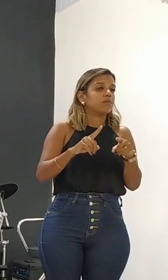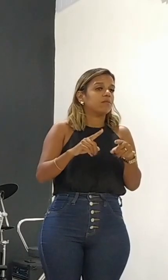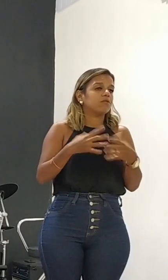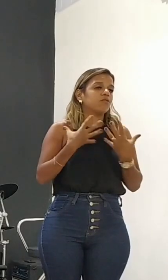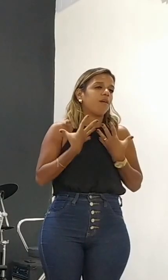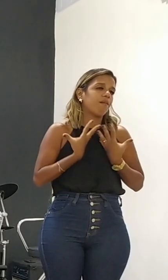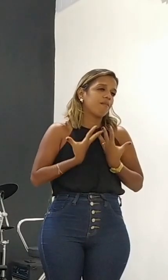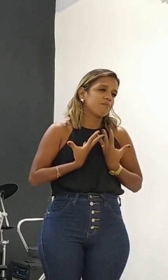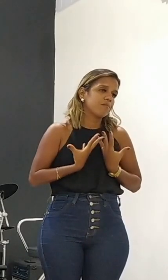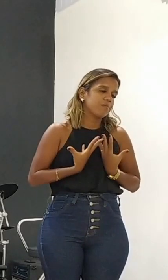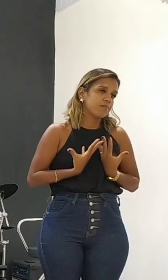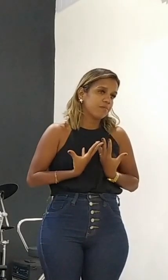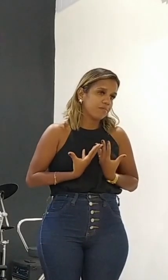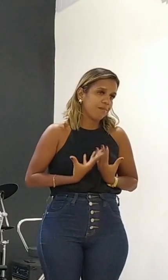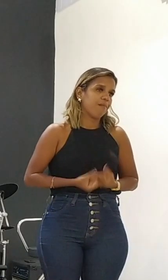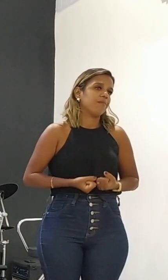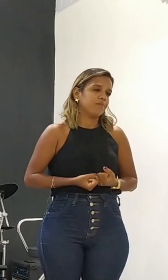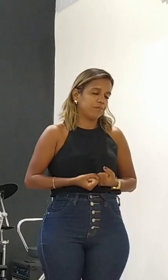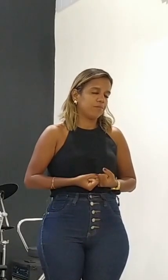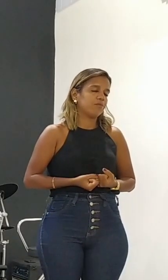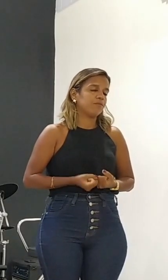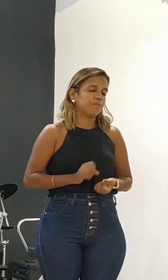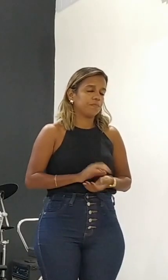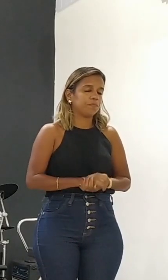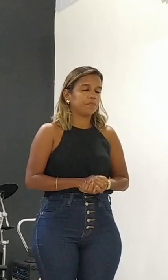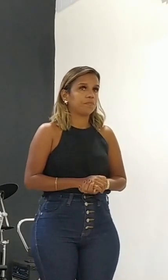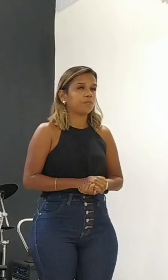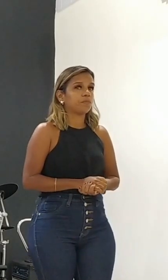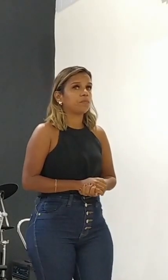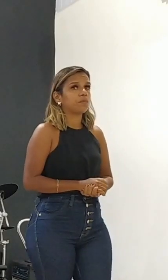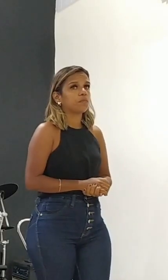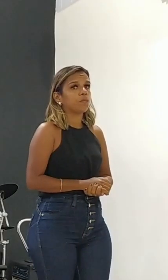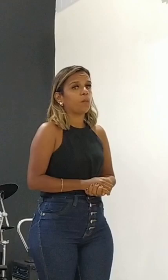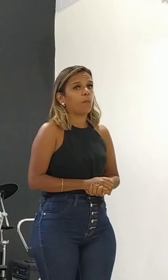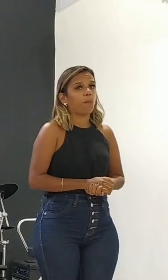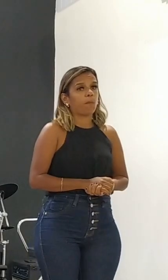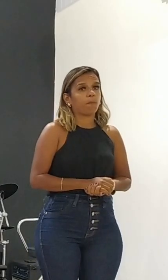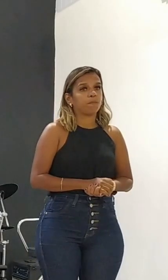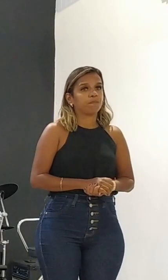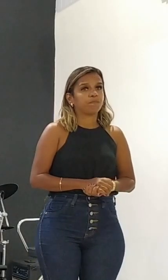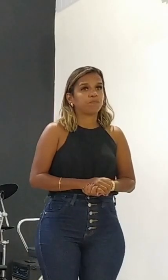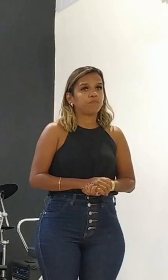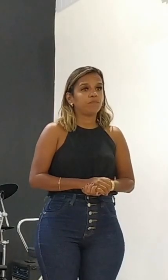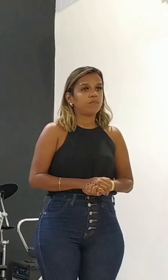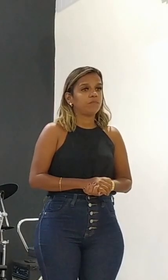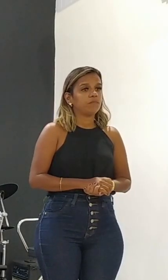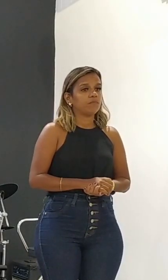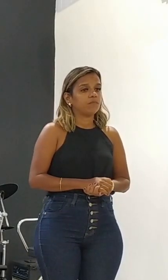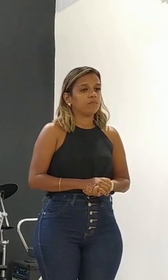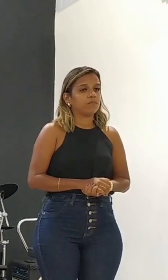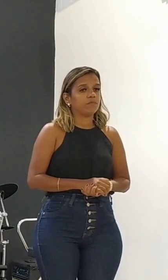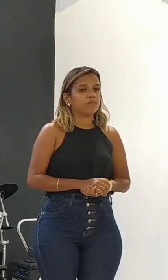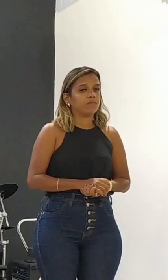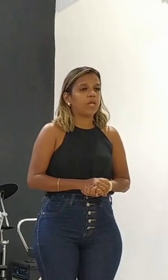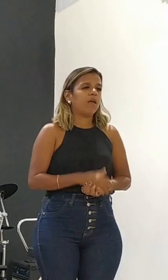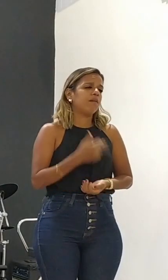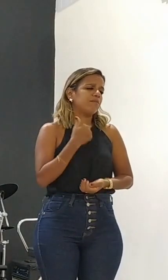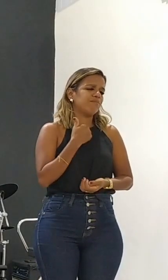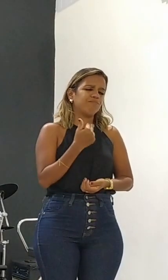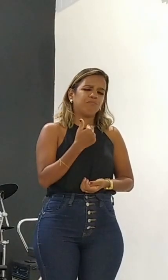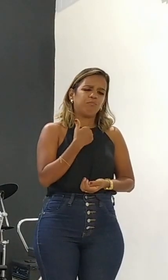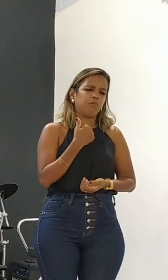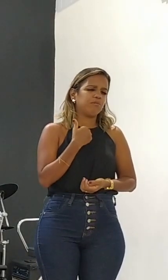estavam sendo tapadas, eles foram tomados de um desânimo e disseram: nós não